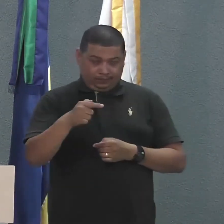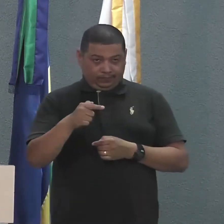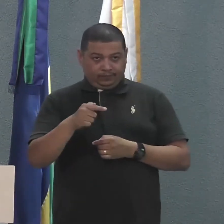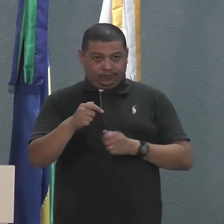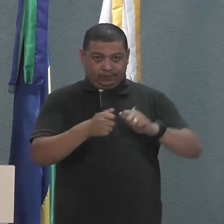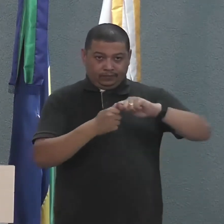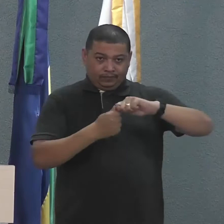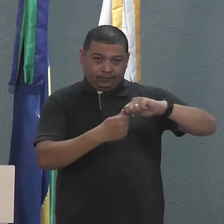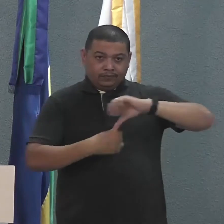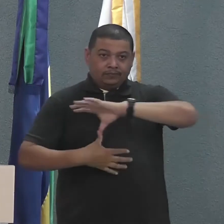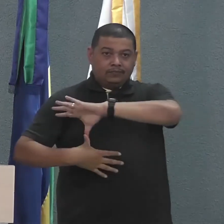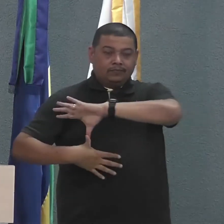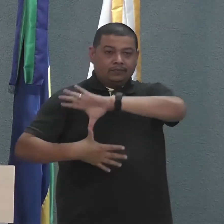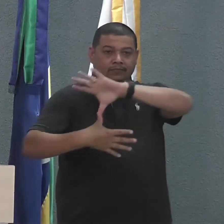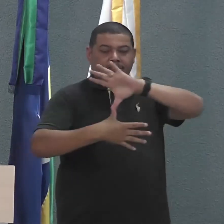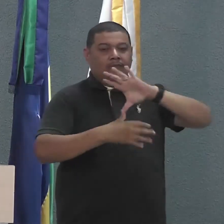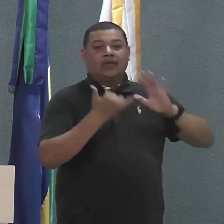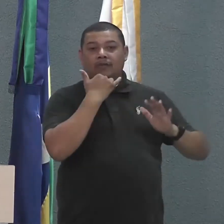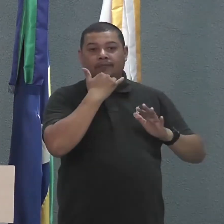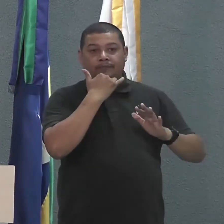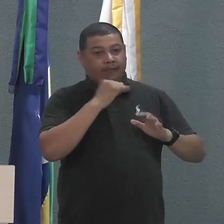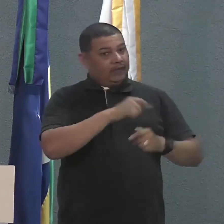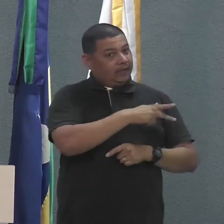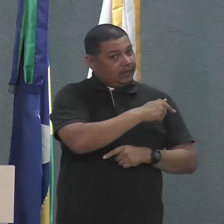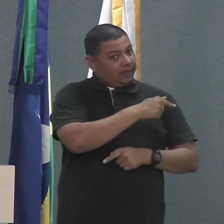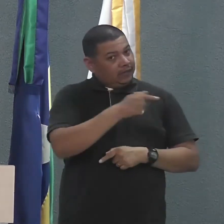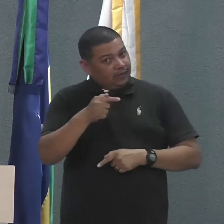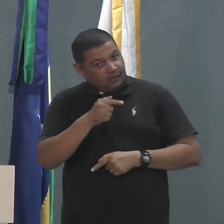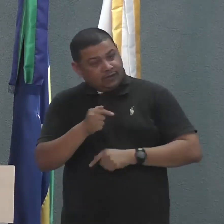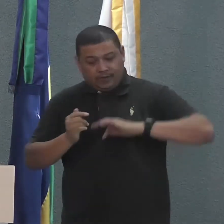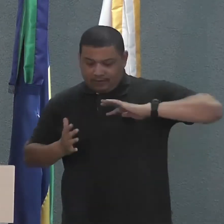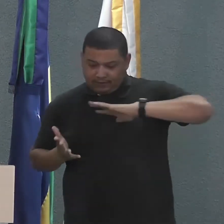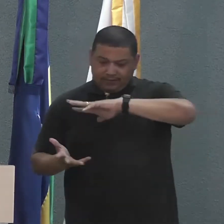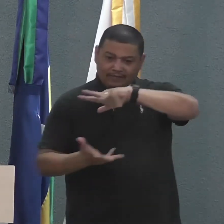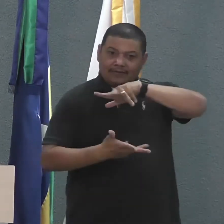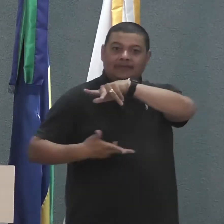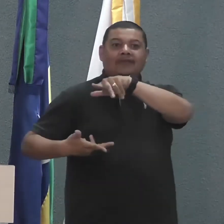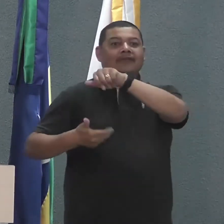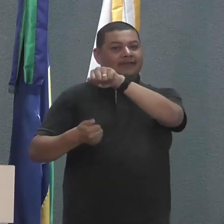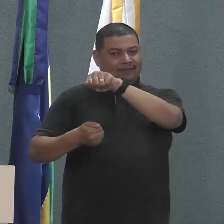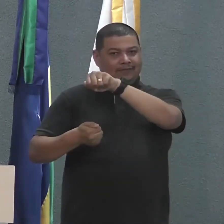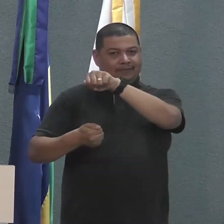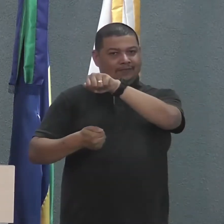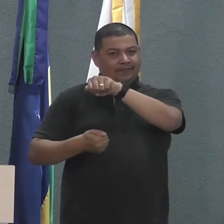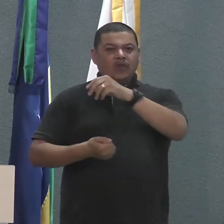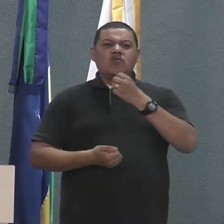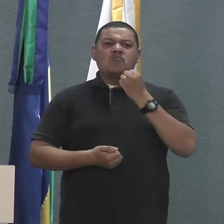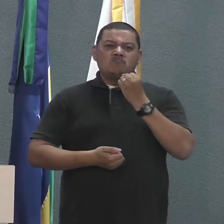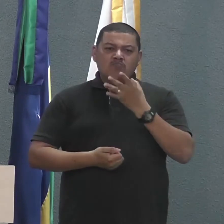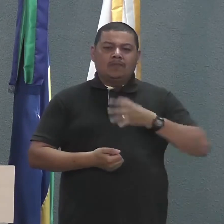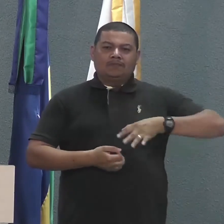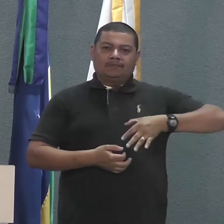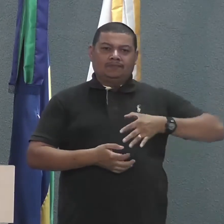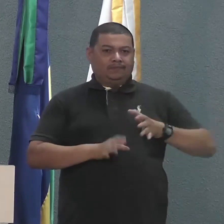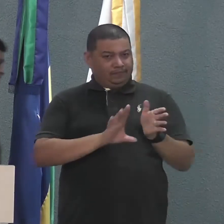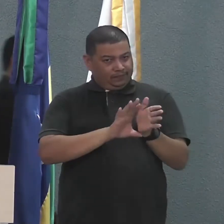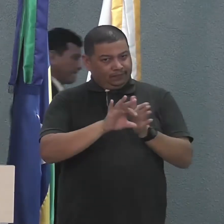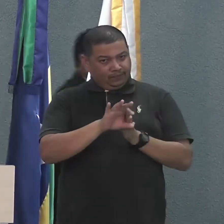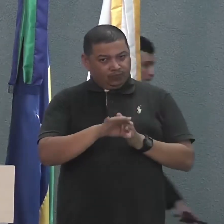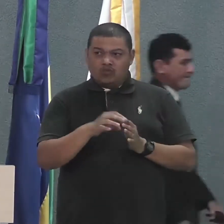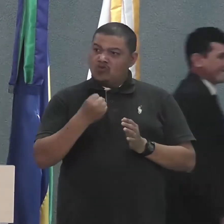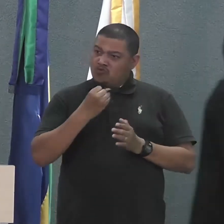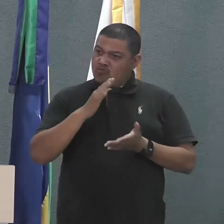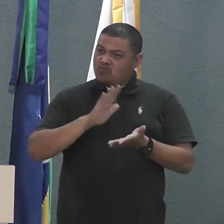Café. Então, imagine a visibilidade que deu para Cacoal e região. Então, somente parabenizar a todos, fica